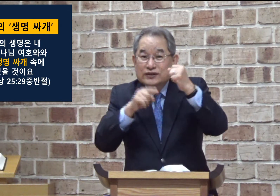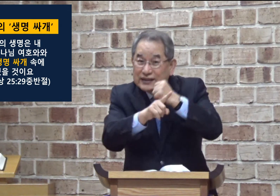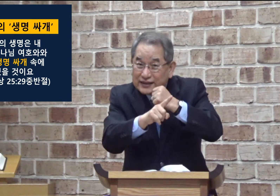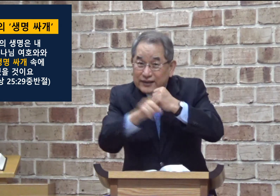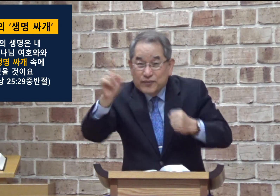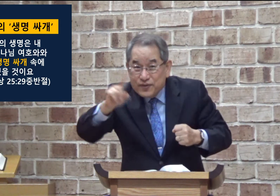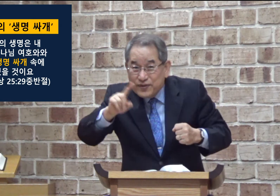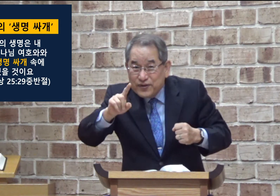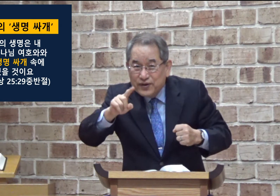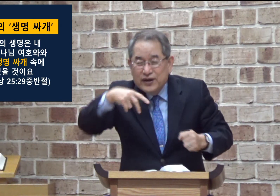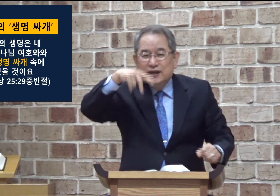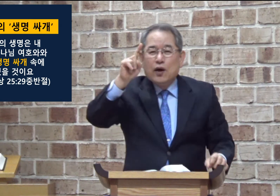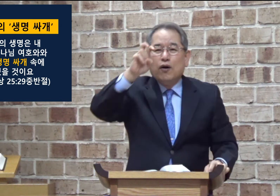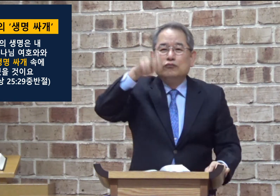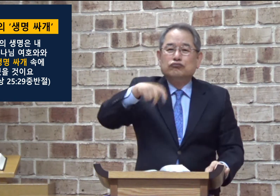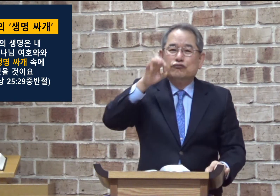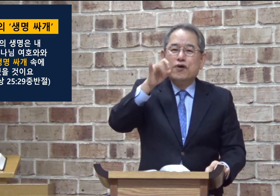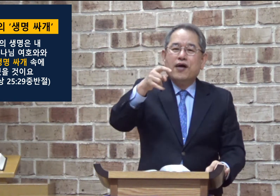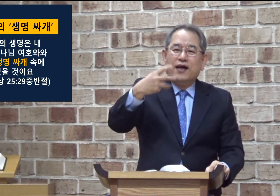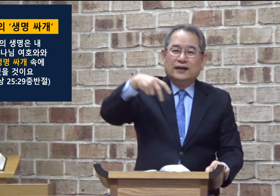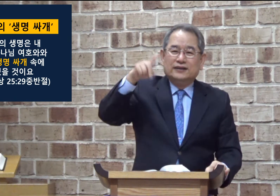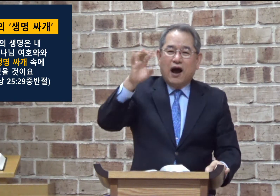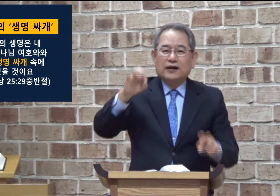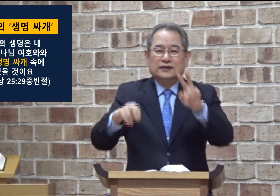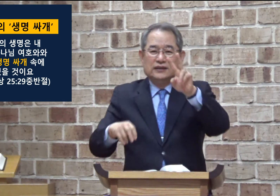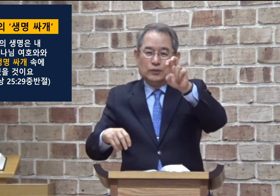그런 오줌 싸게 할 때 그런 싸게가 아닙니다. 이 단어는